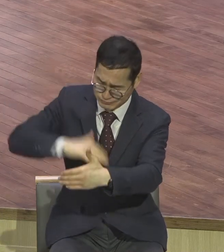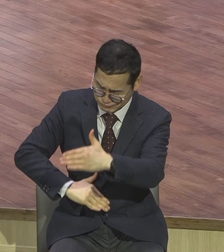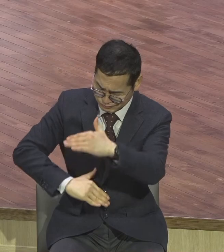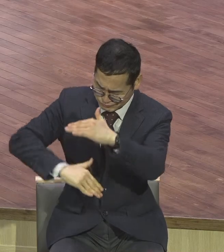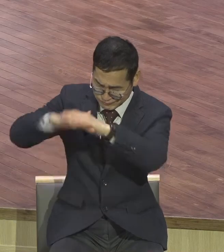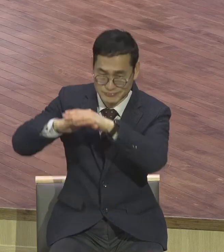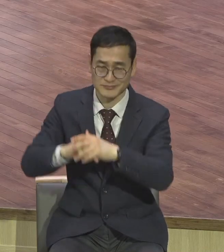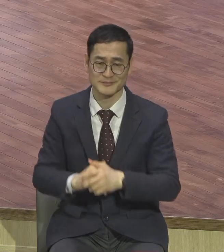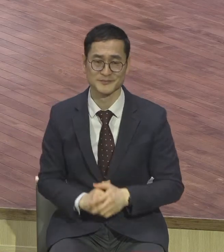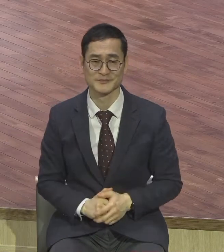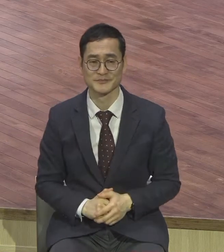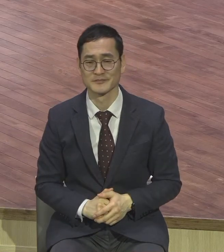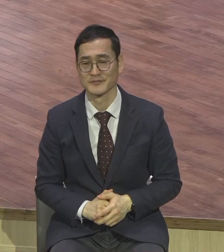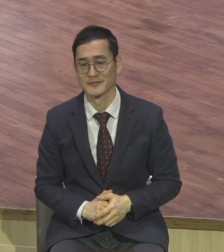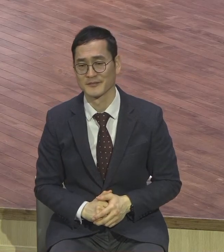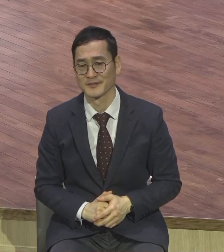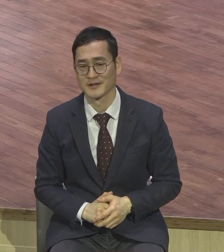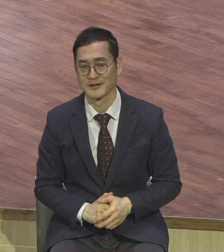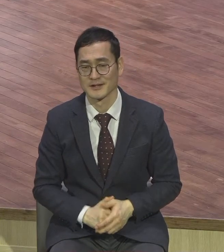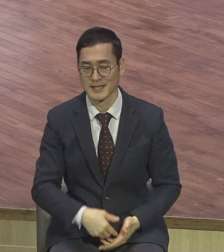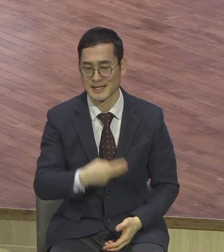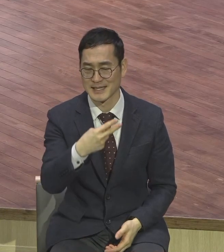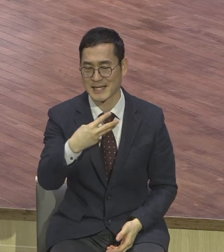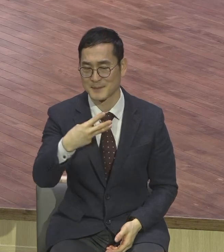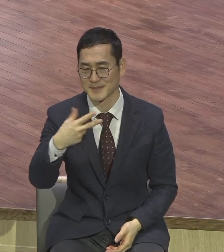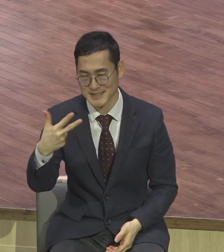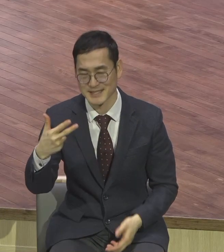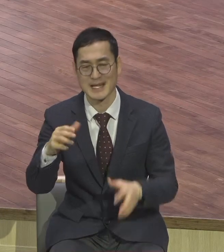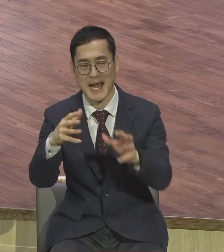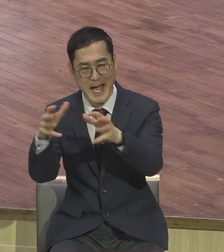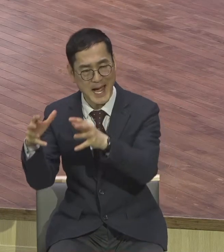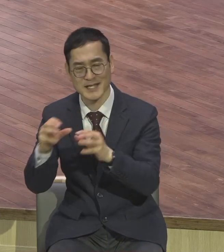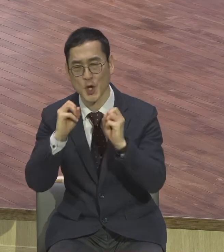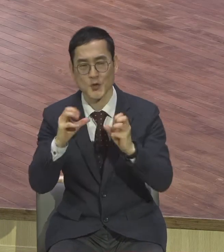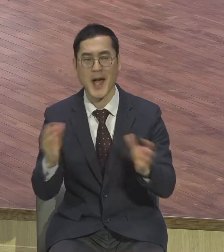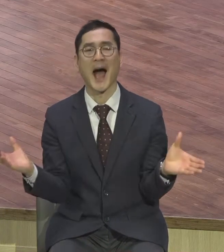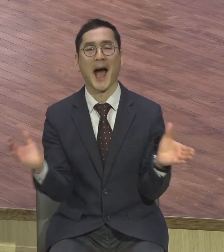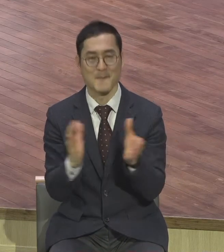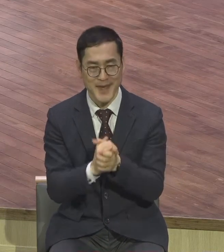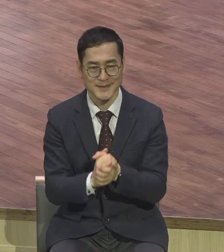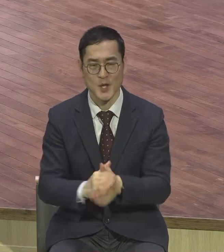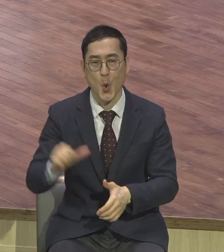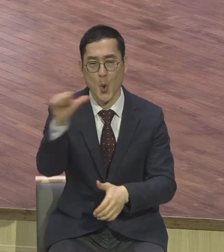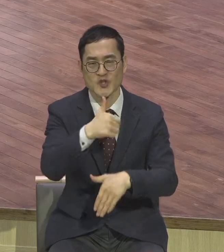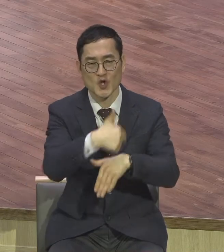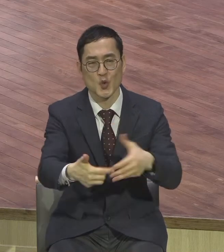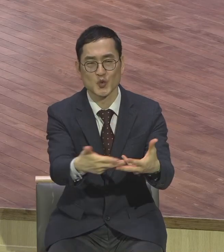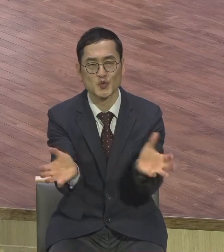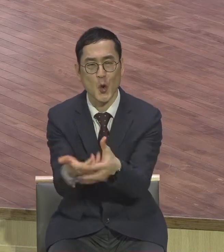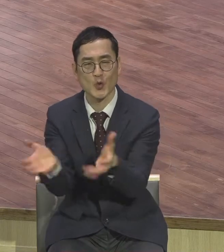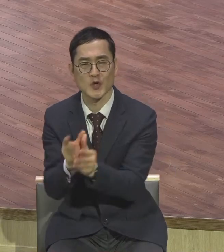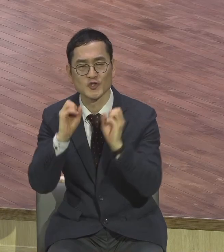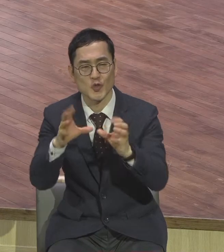말해도 부담이 안 돼. 오천종족 하면 아멘이 나와. 아무나 나오는 게 아니죠.